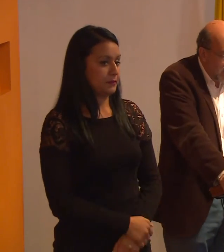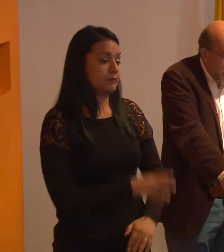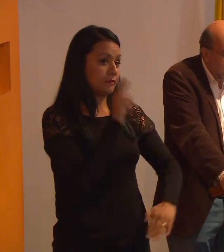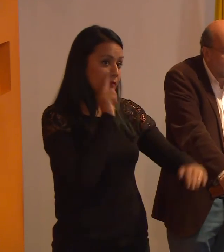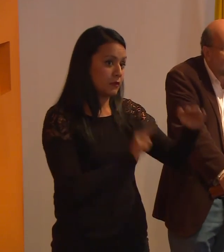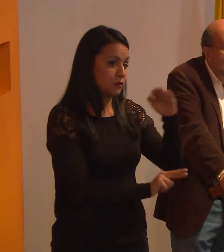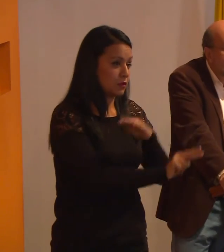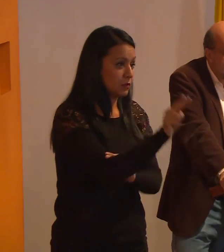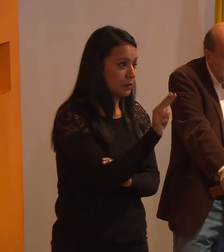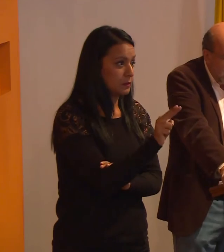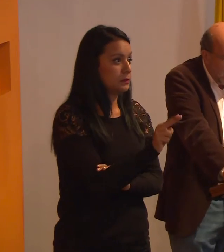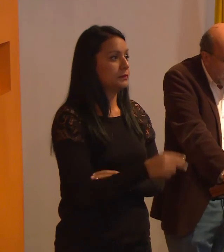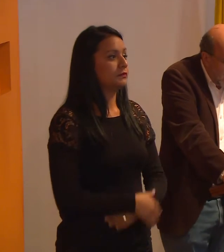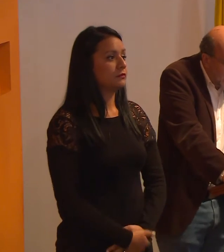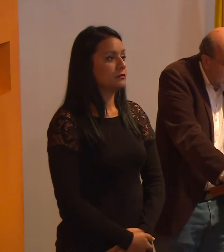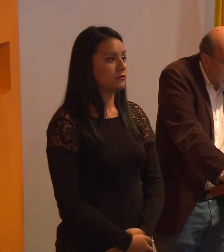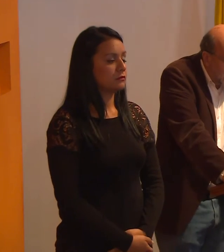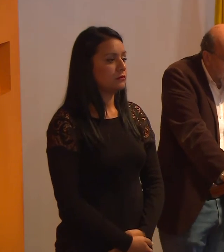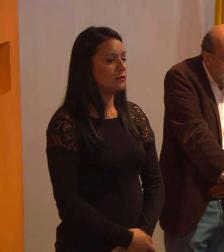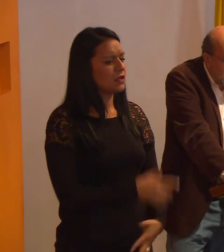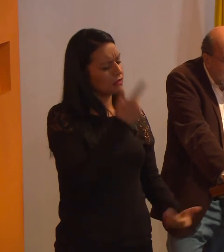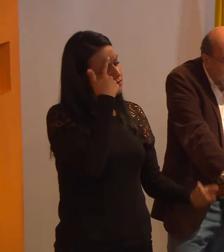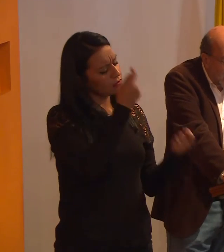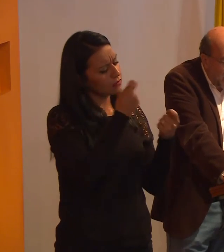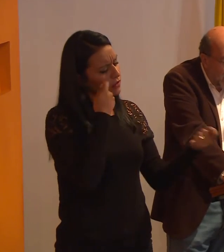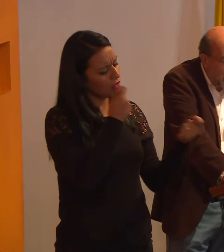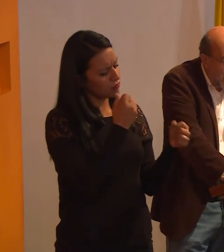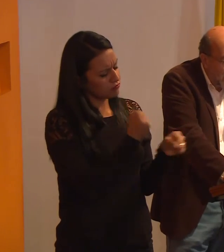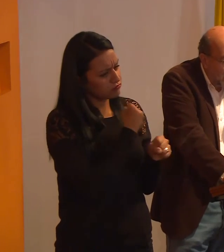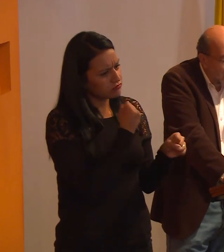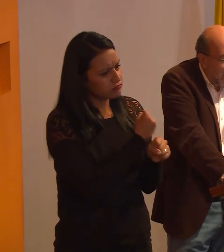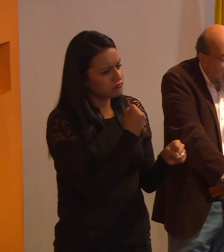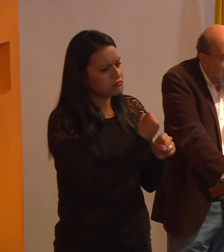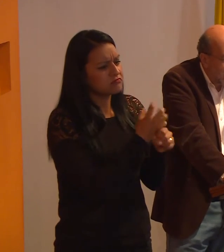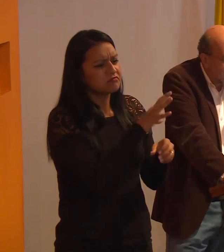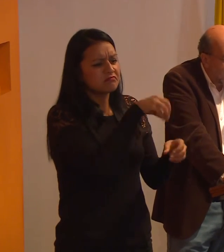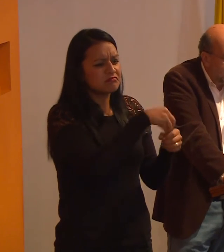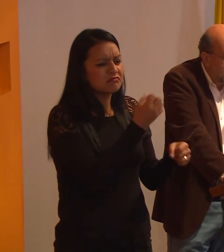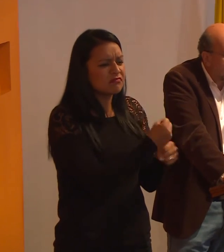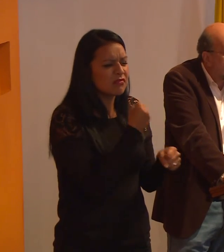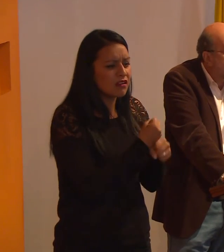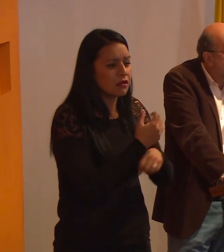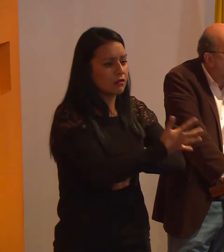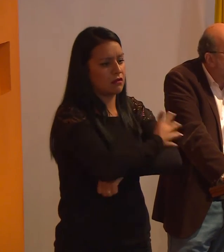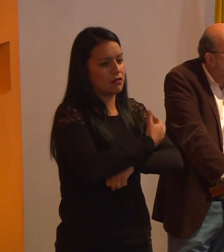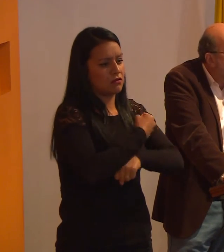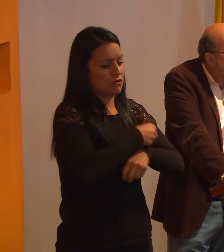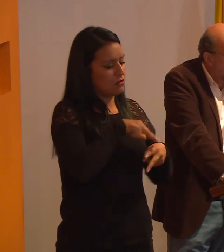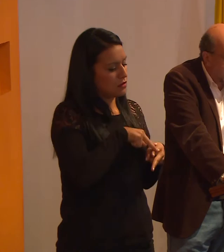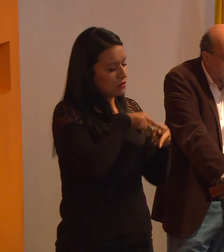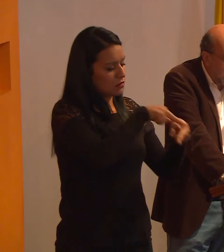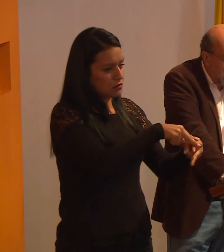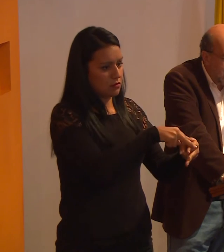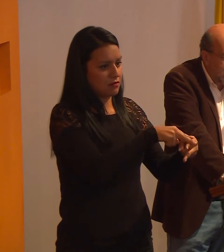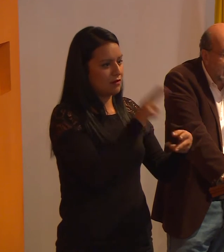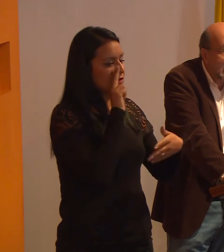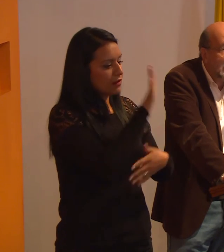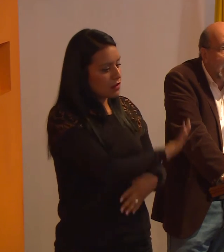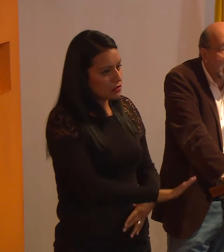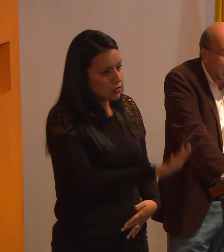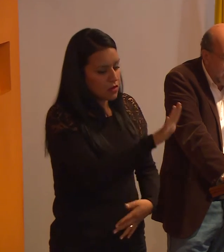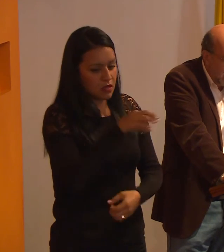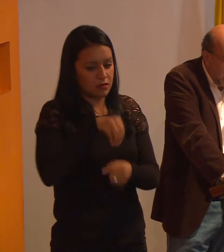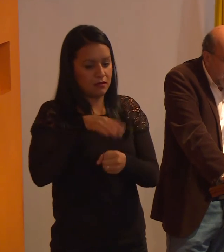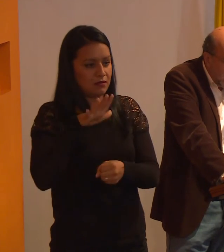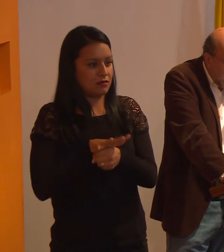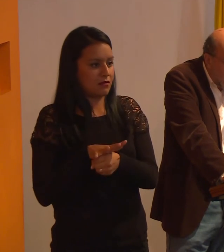Proyectaremos, entonces, estrategias de trabajo que incluyan la gestión por recursos del orden nacional y